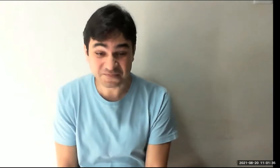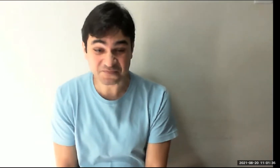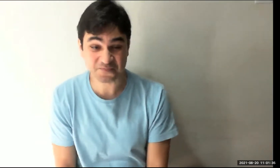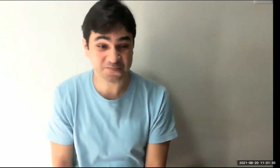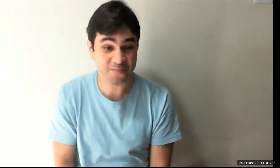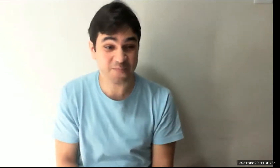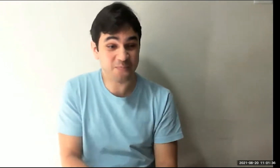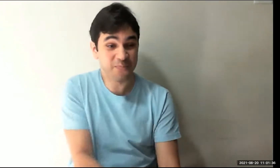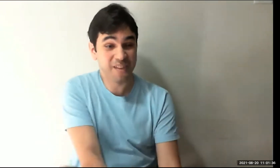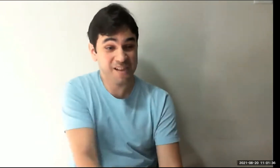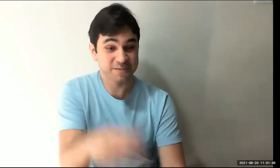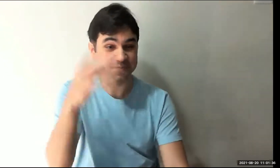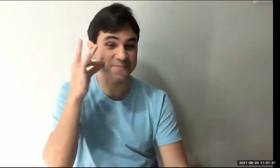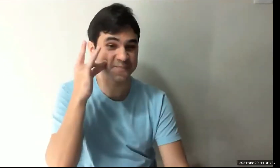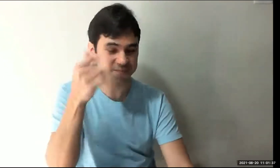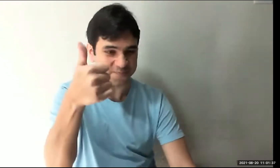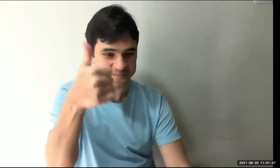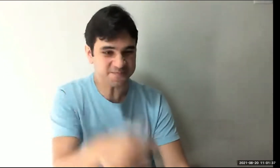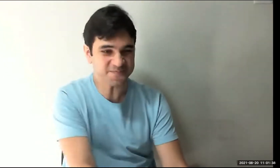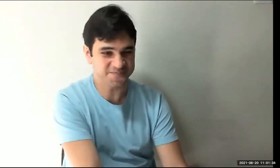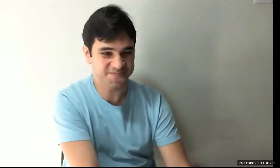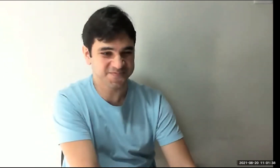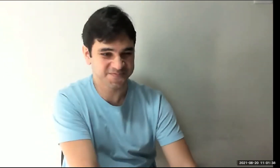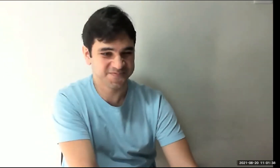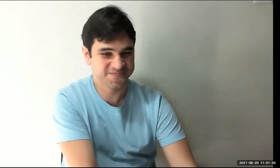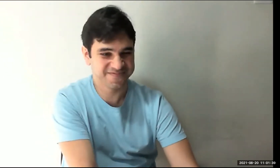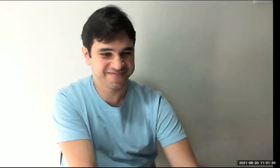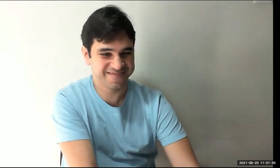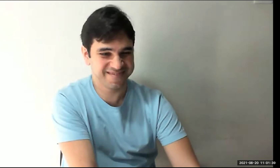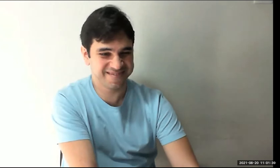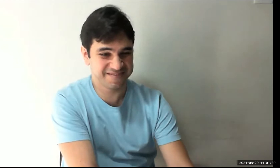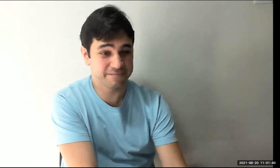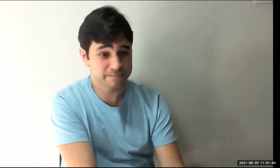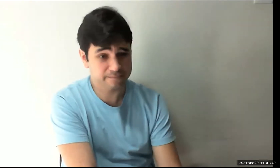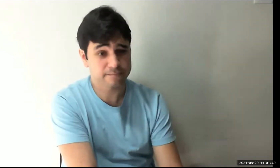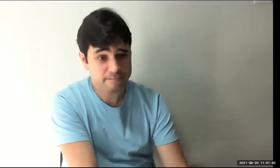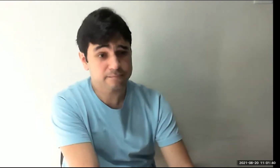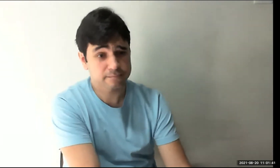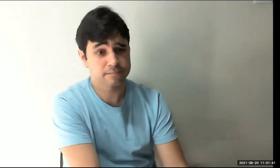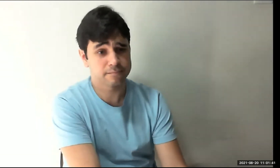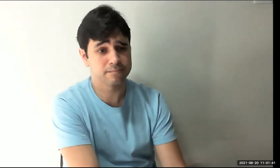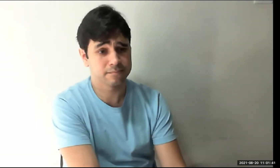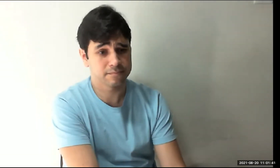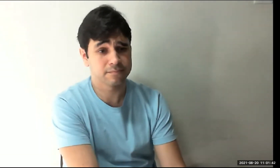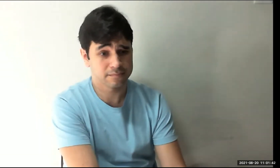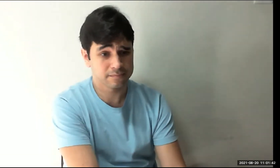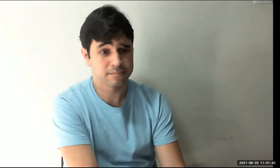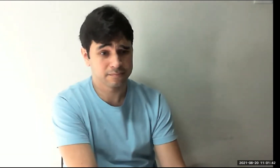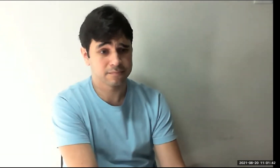A Vilma está falando, então. O Eric está me vendo? Sim, Vilma, estou te vendo. Muitos professores, muitos intérpretes